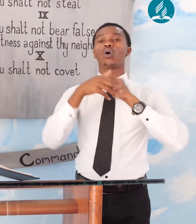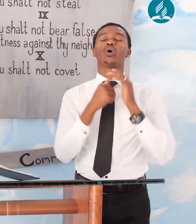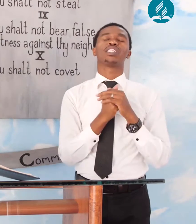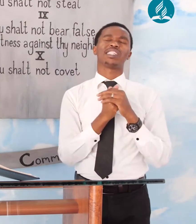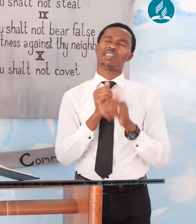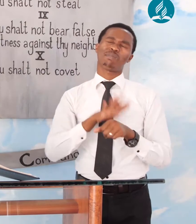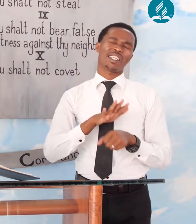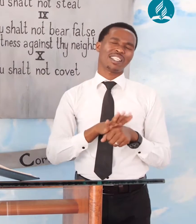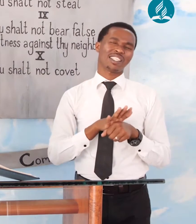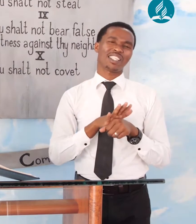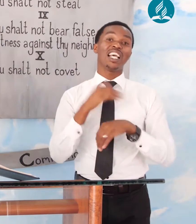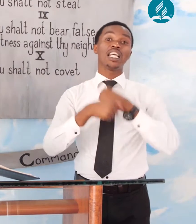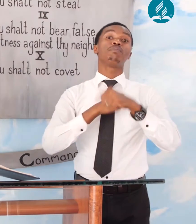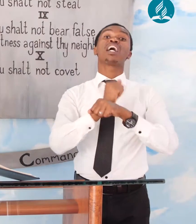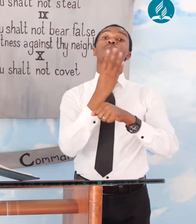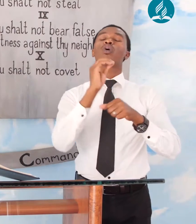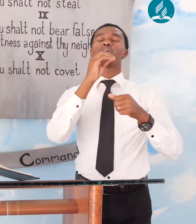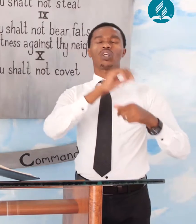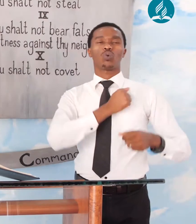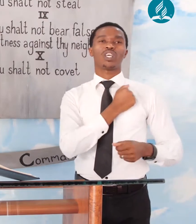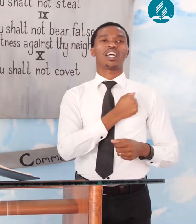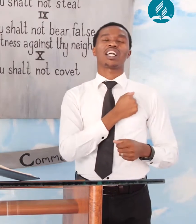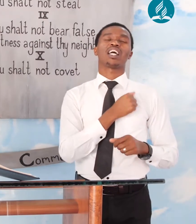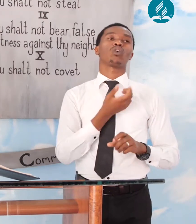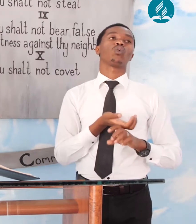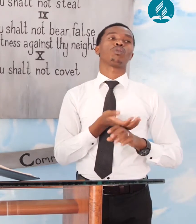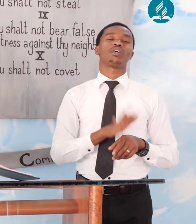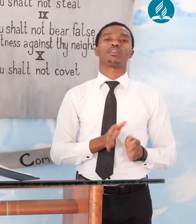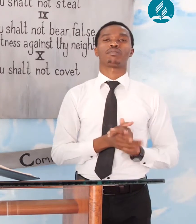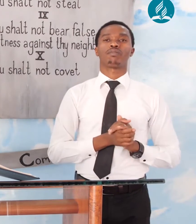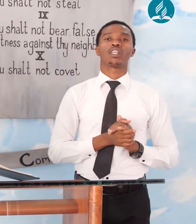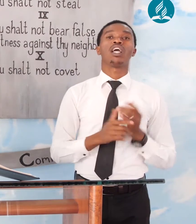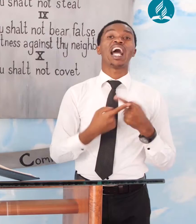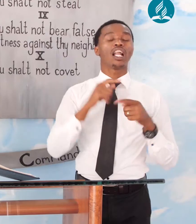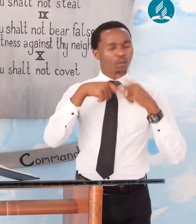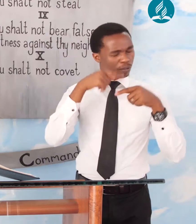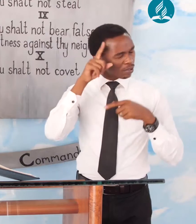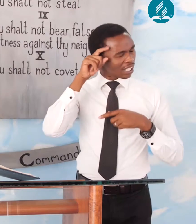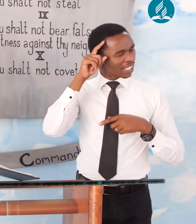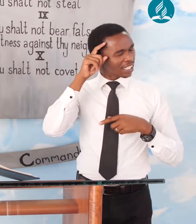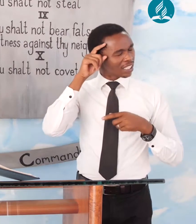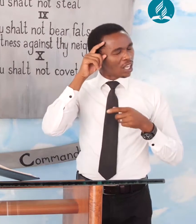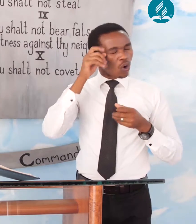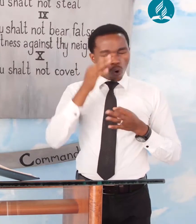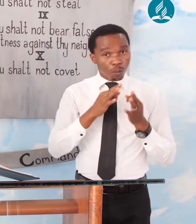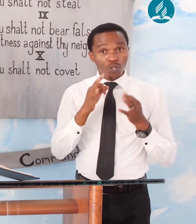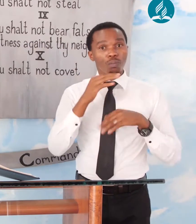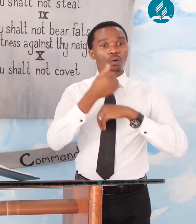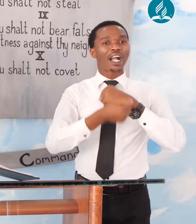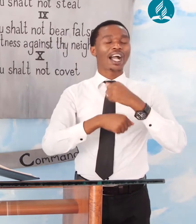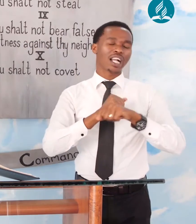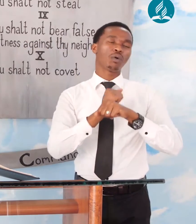ya patience yo kwihangana kandi gukomeye ariko noneho mutekereze ukuntu muri ya mwaka